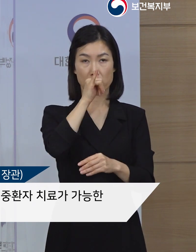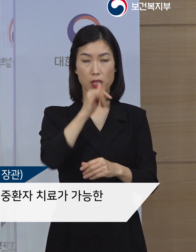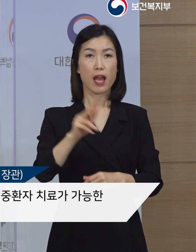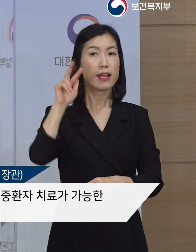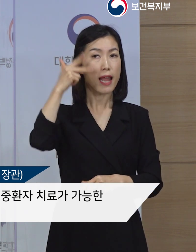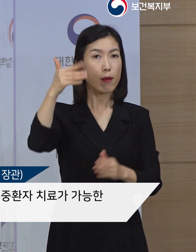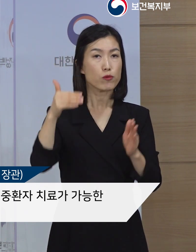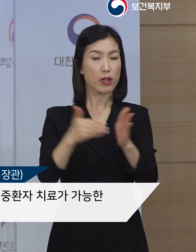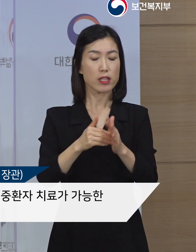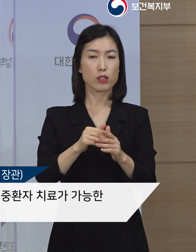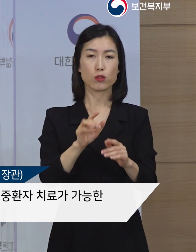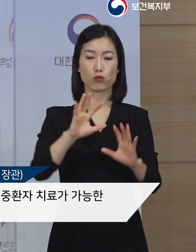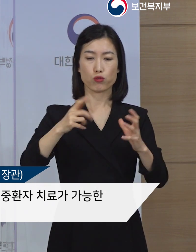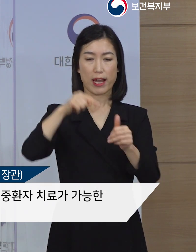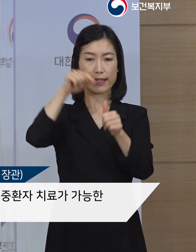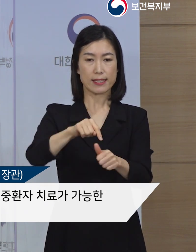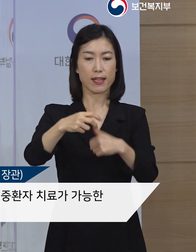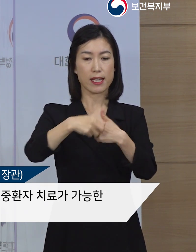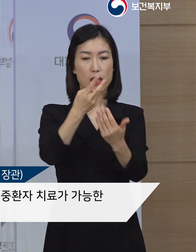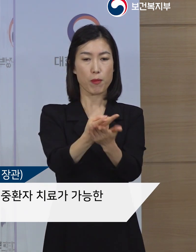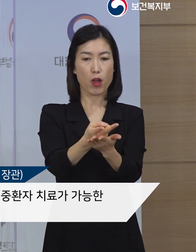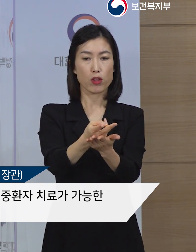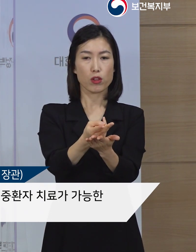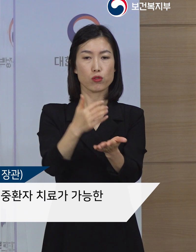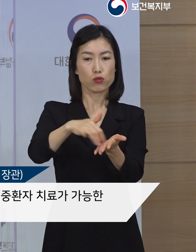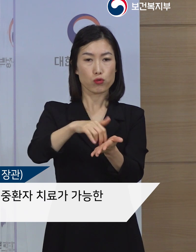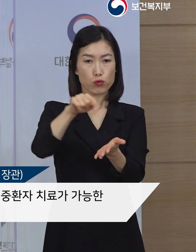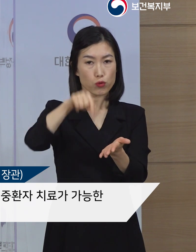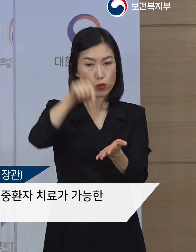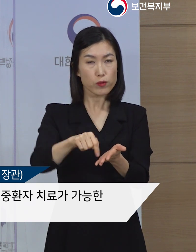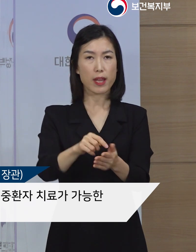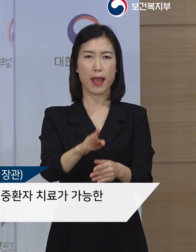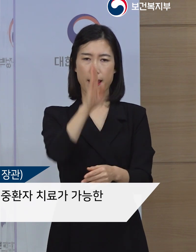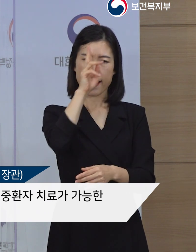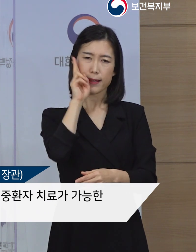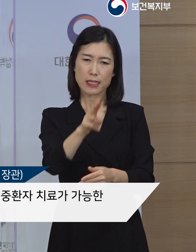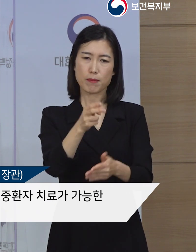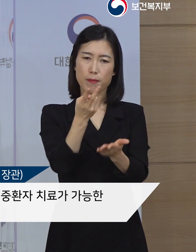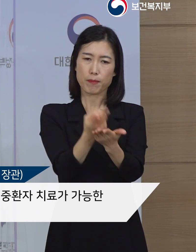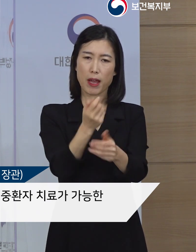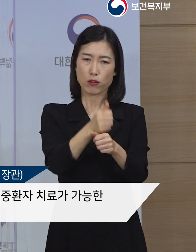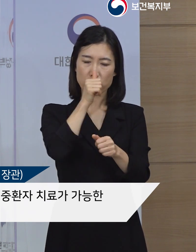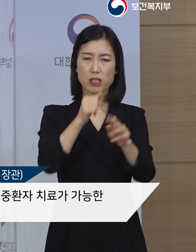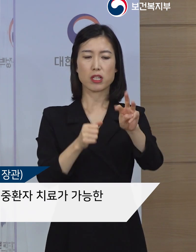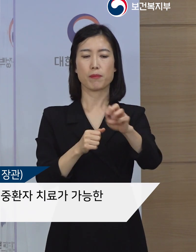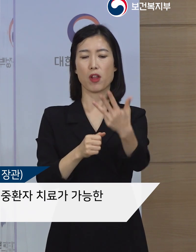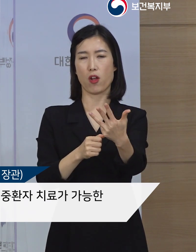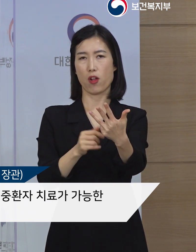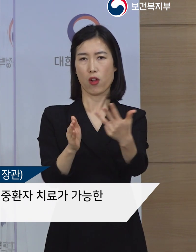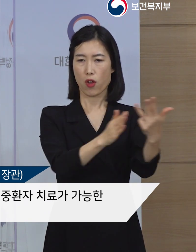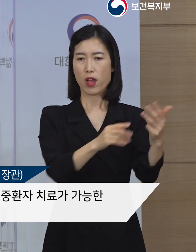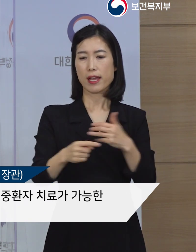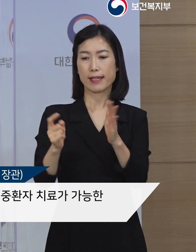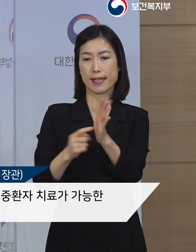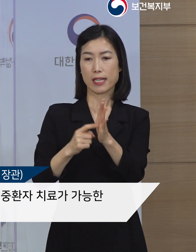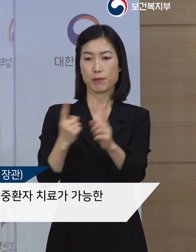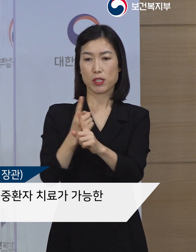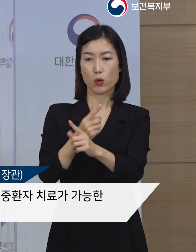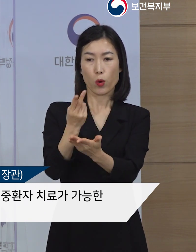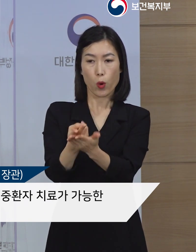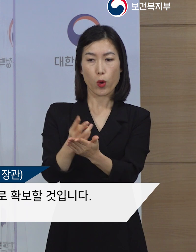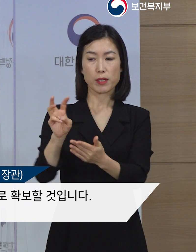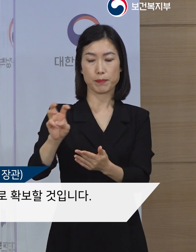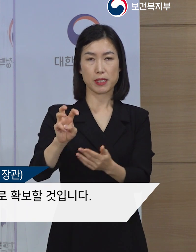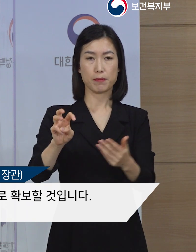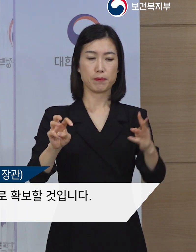국가지정 입원치료 병상 가운데 중환자 치료가 가능한 38개 병상과 긴급치료 병상 30병상